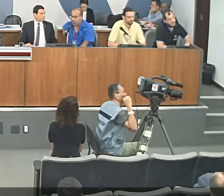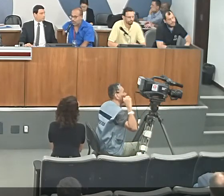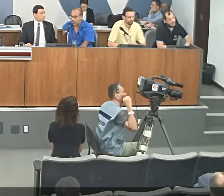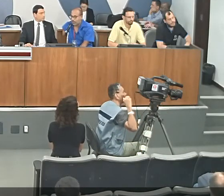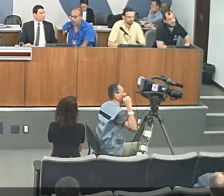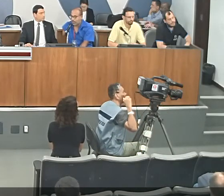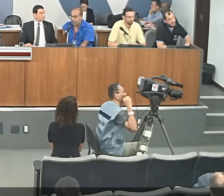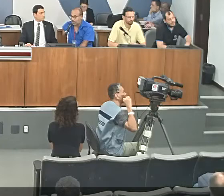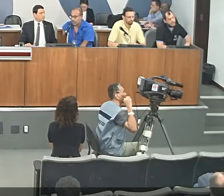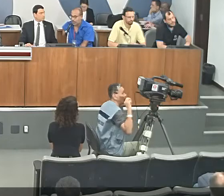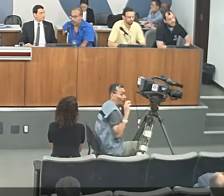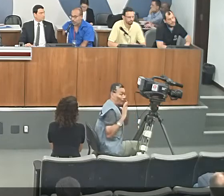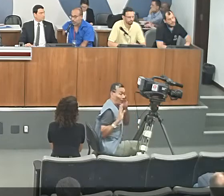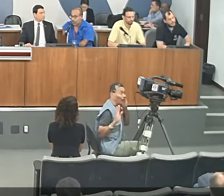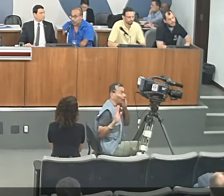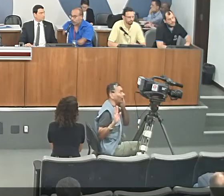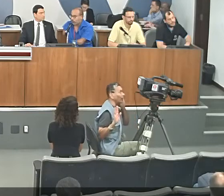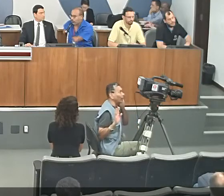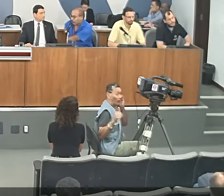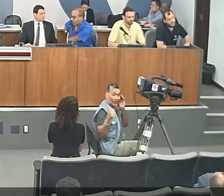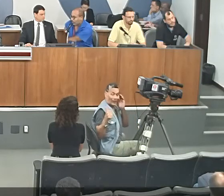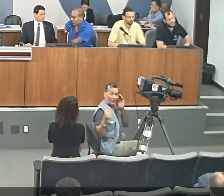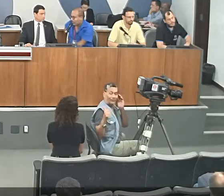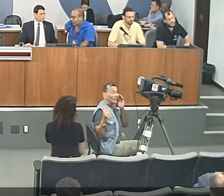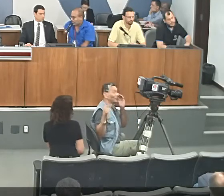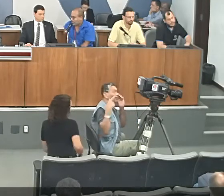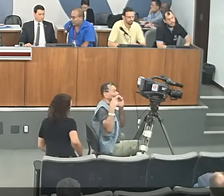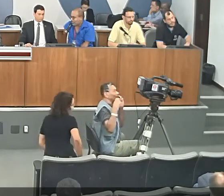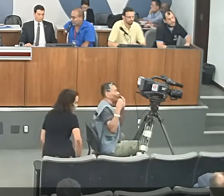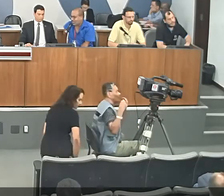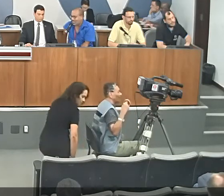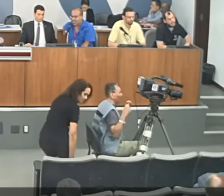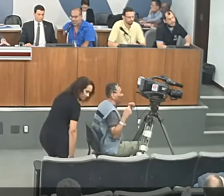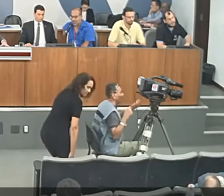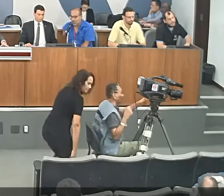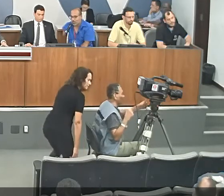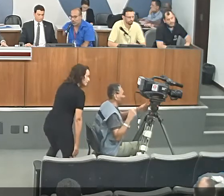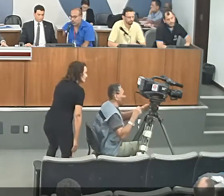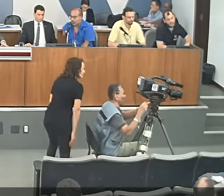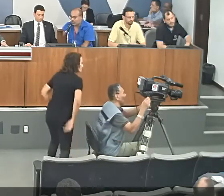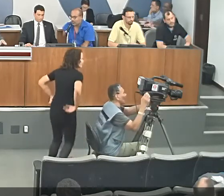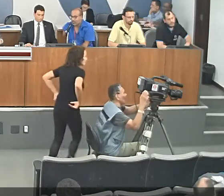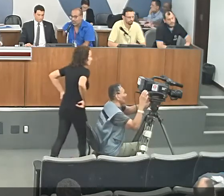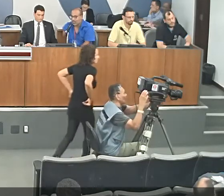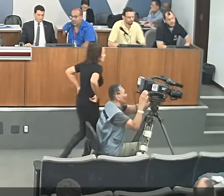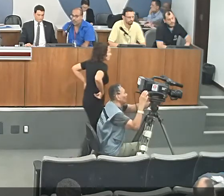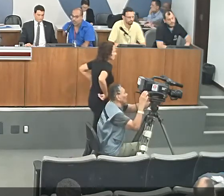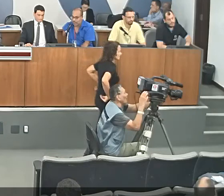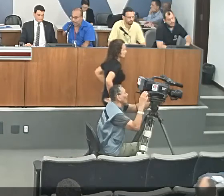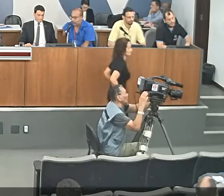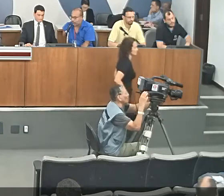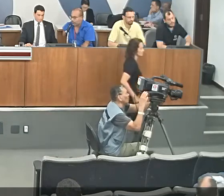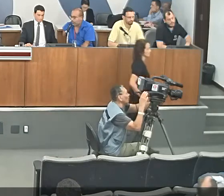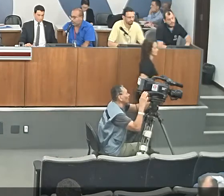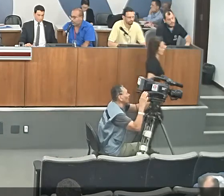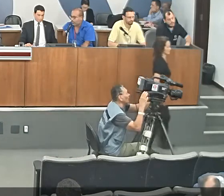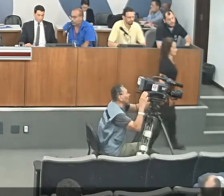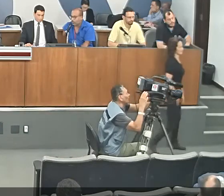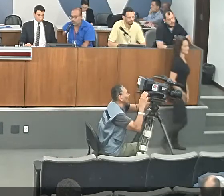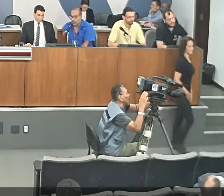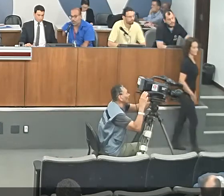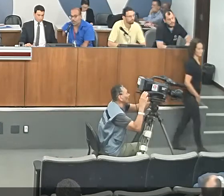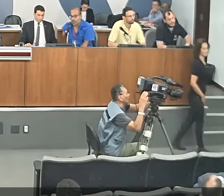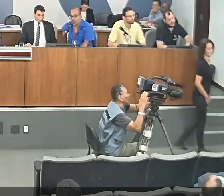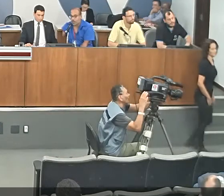assembléia legislativa e eu já me auto convido para essa é a reunião conjunta da educação e